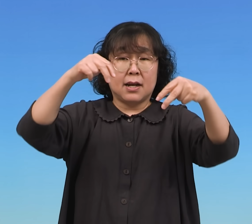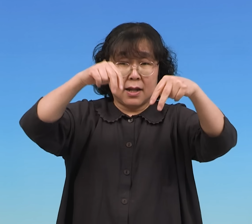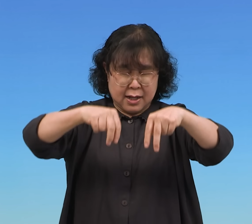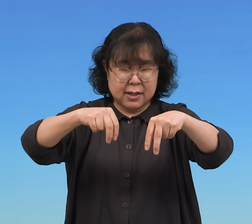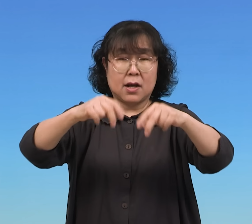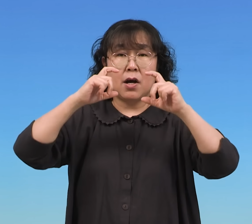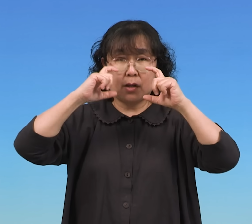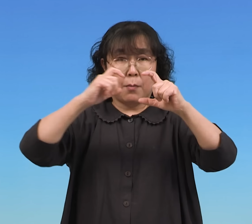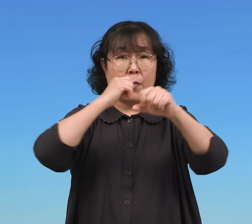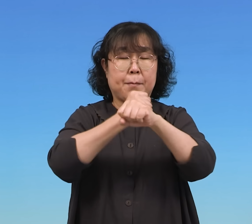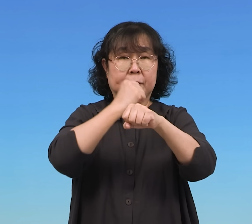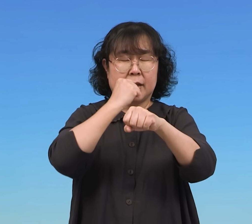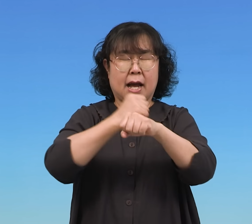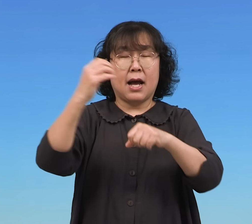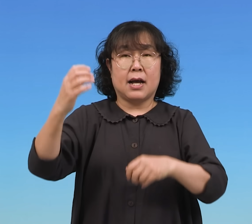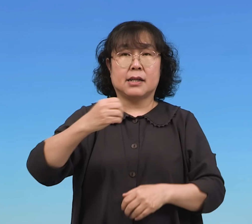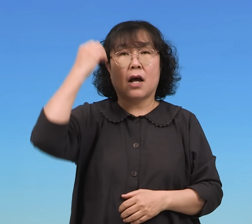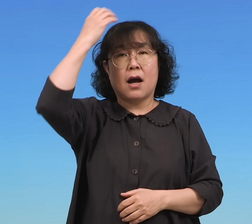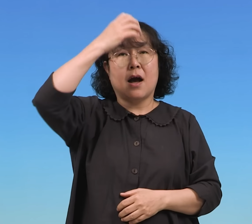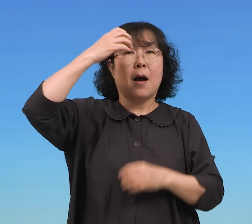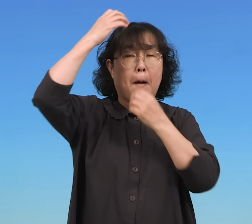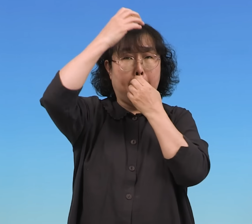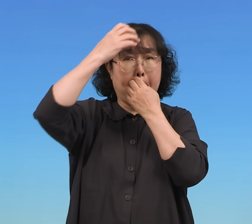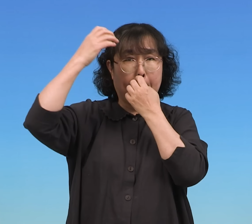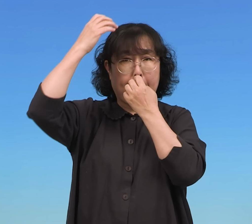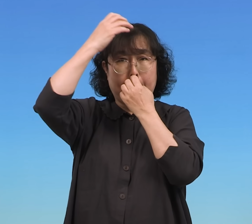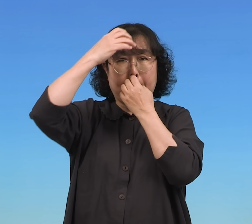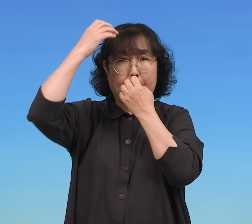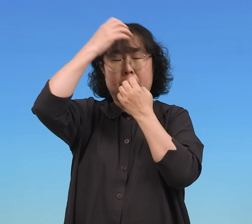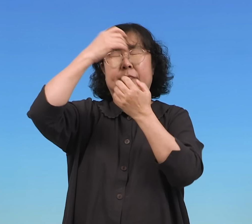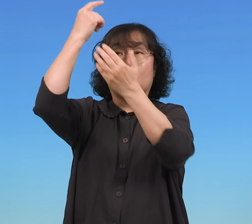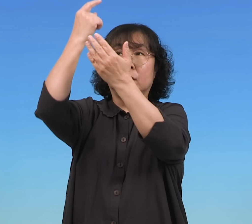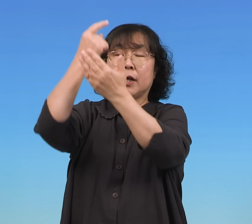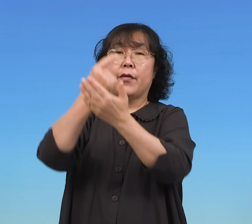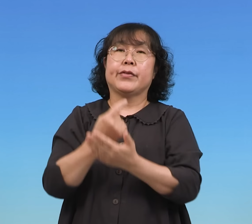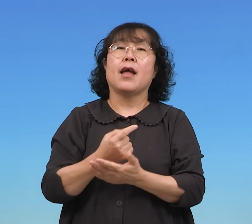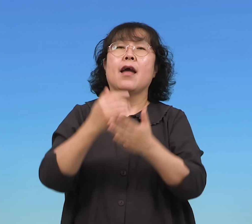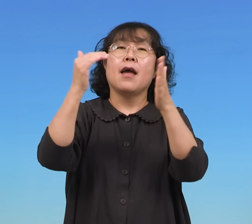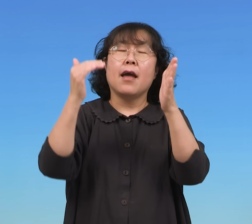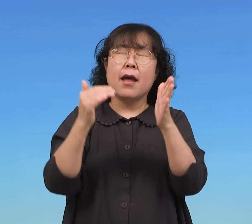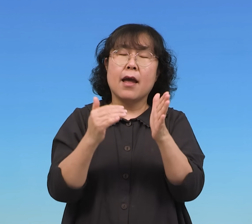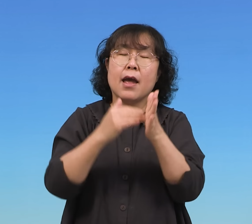힘있게 선포합니다. 성령이 오셨네.